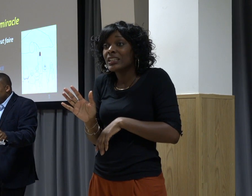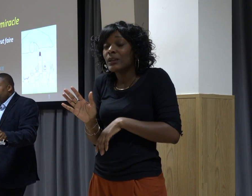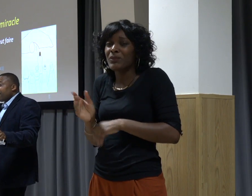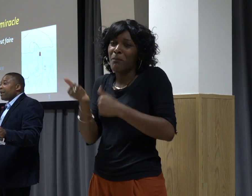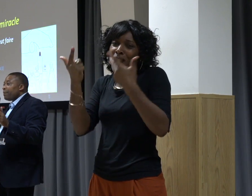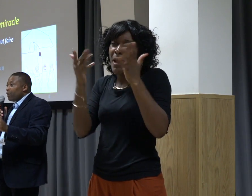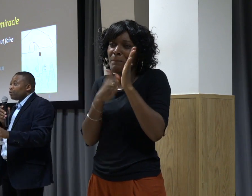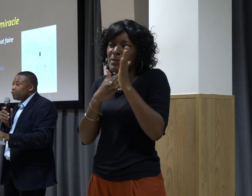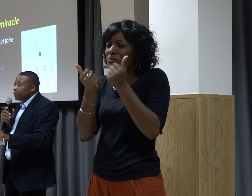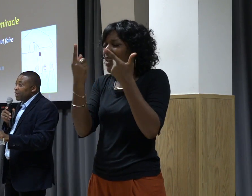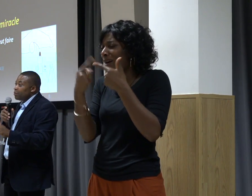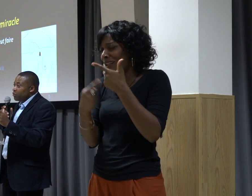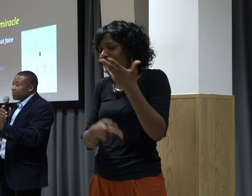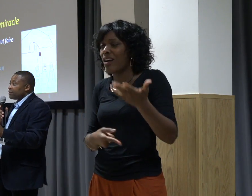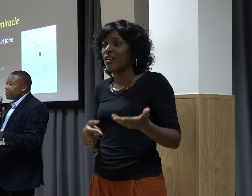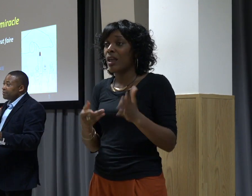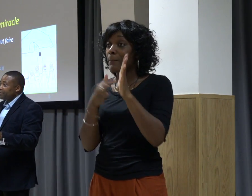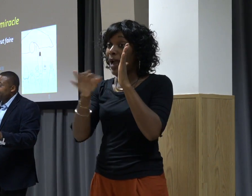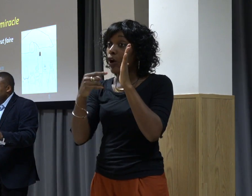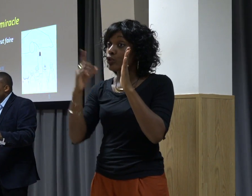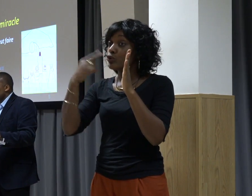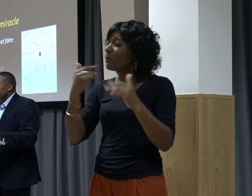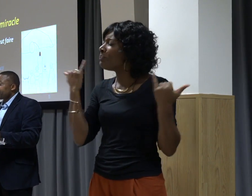exemples. La parole de Dieu, elle est puissante.